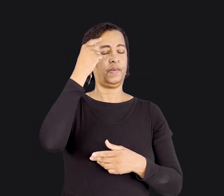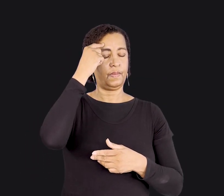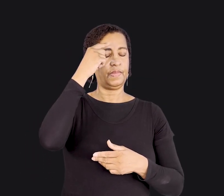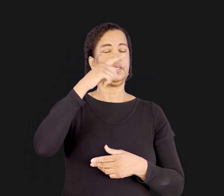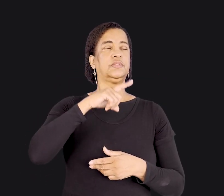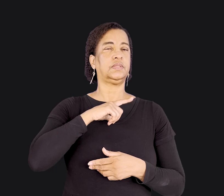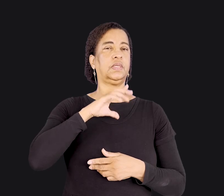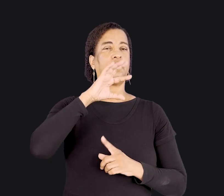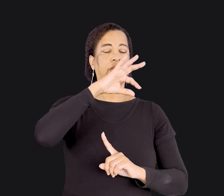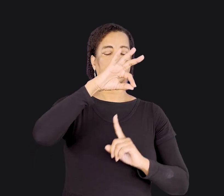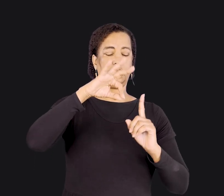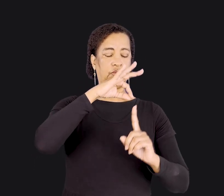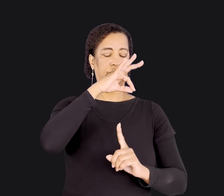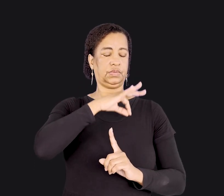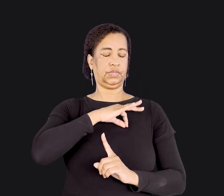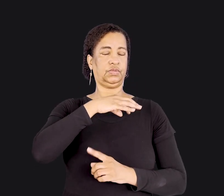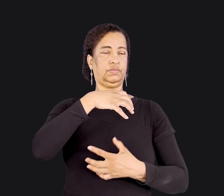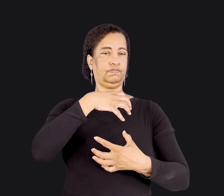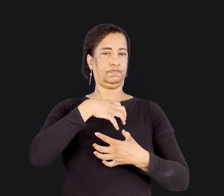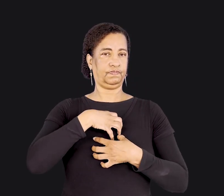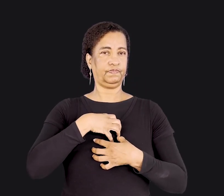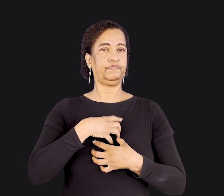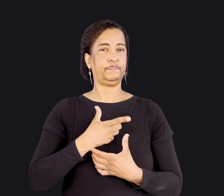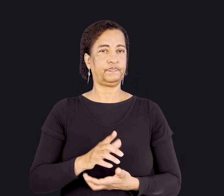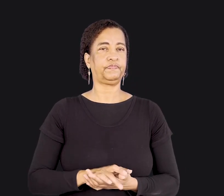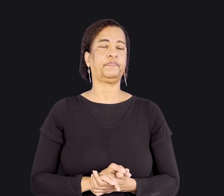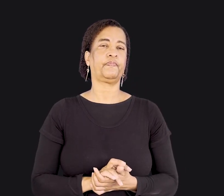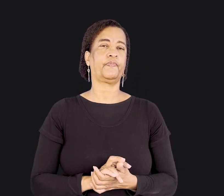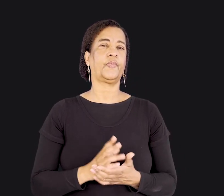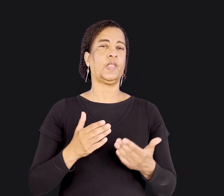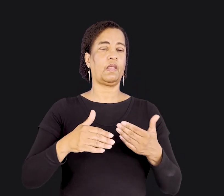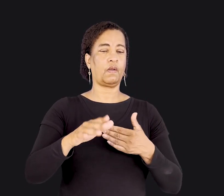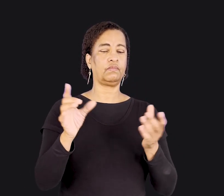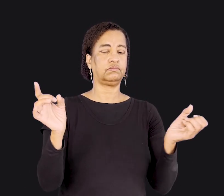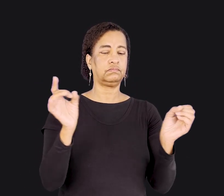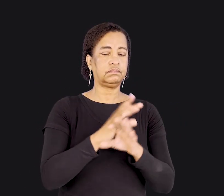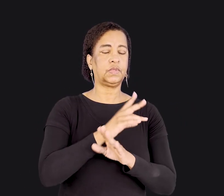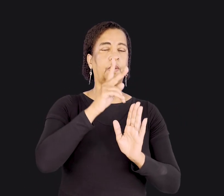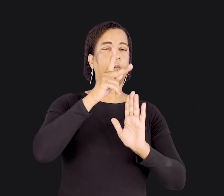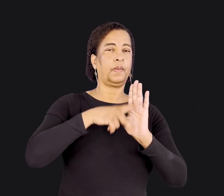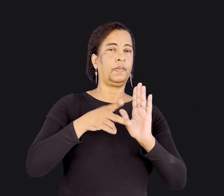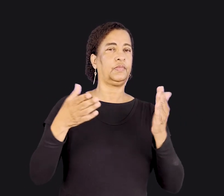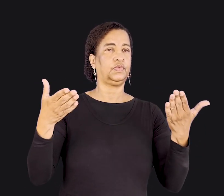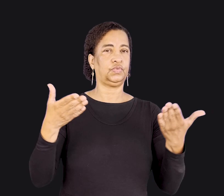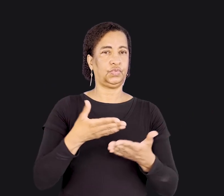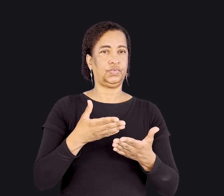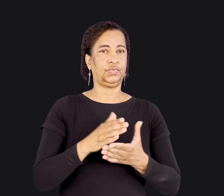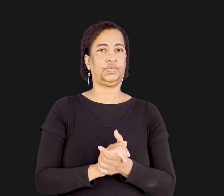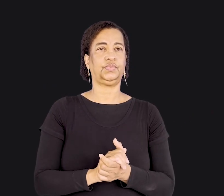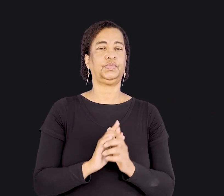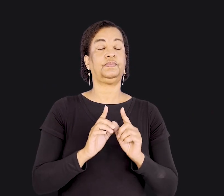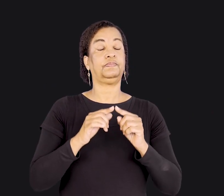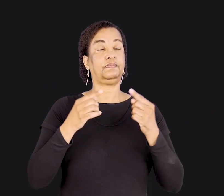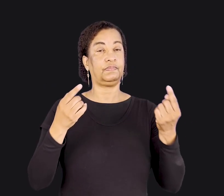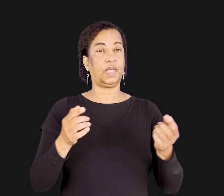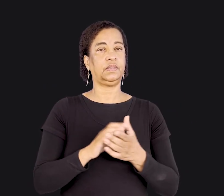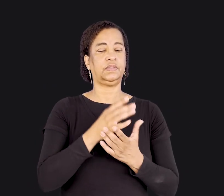também tenho o Espírito de Deus. Temos que agora ir terminando o programa de hoje. Mas não